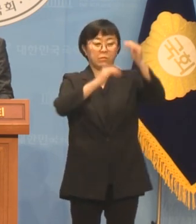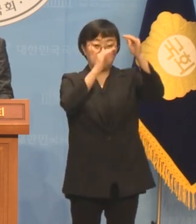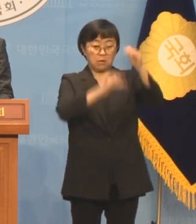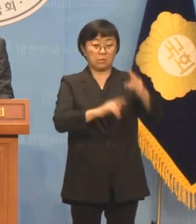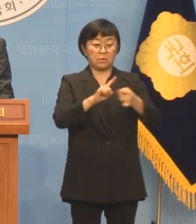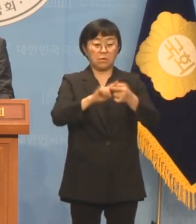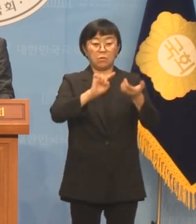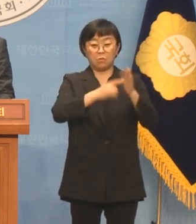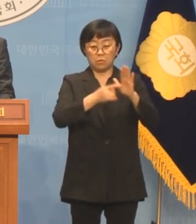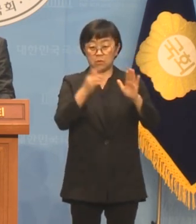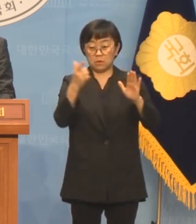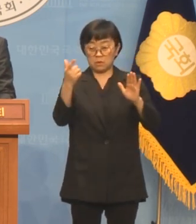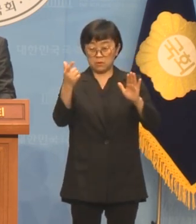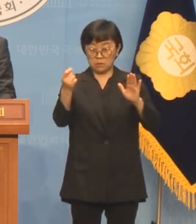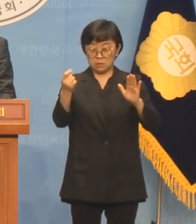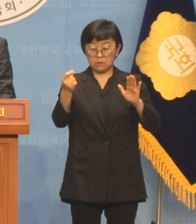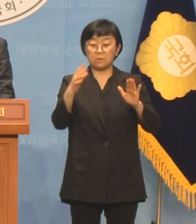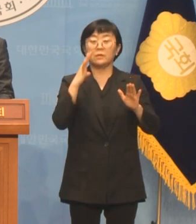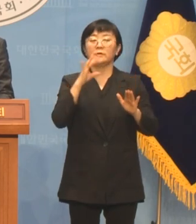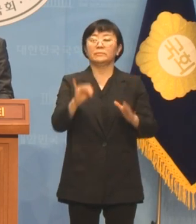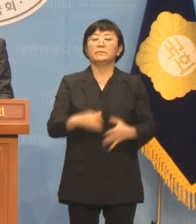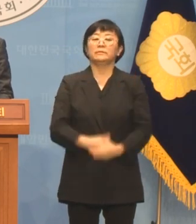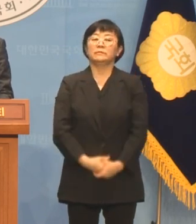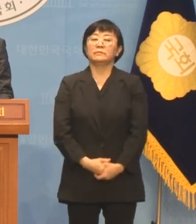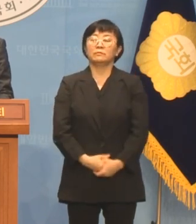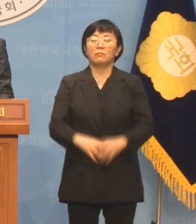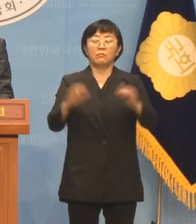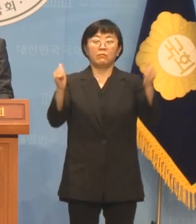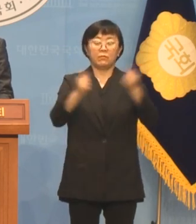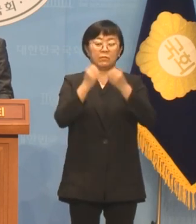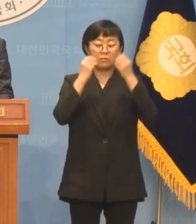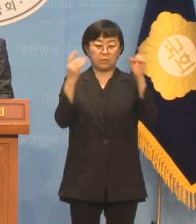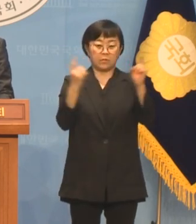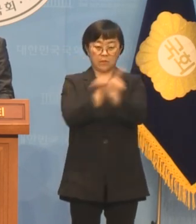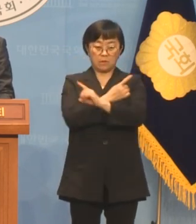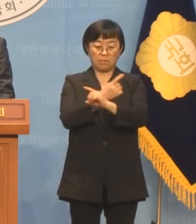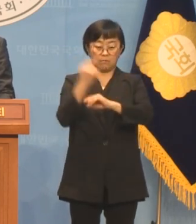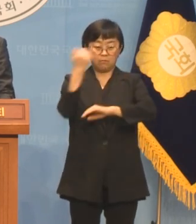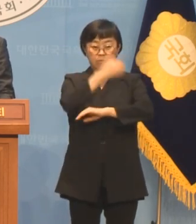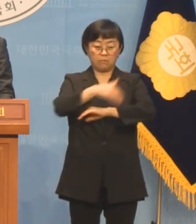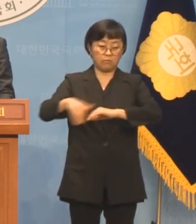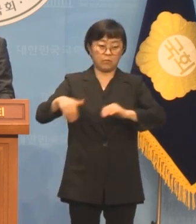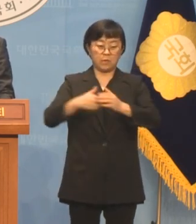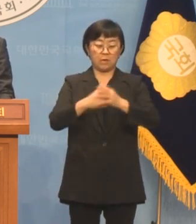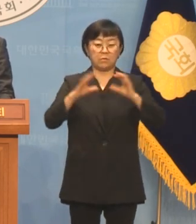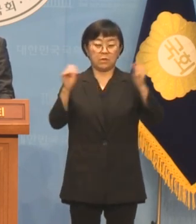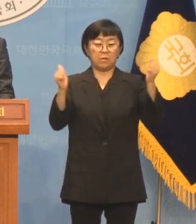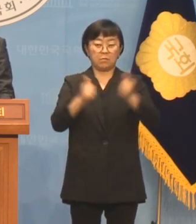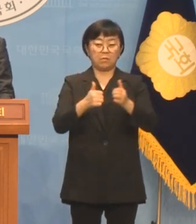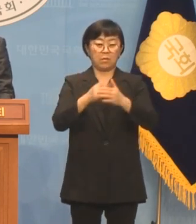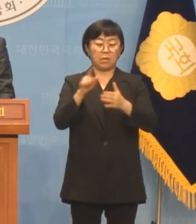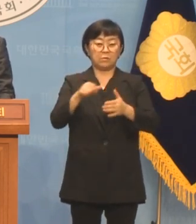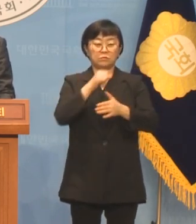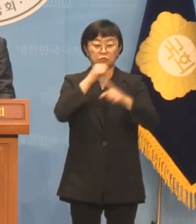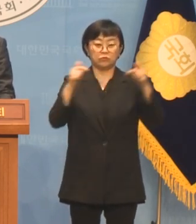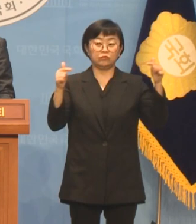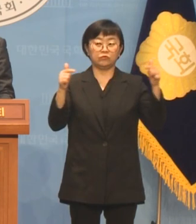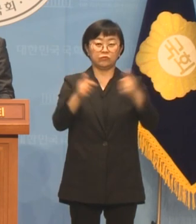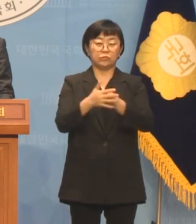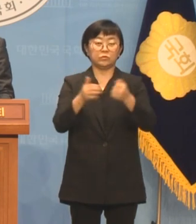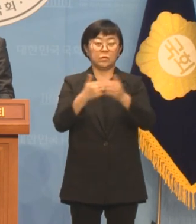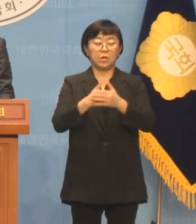내역을 공개하는 것이 당연합니다. 국회 개혁의 방안으로 의원 정수 축소나